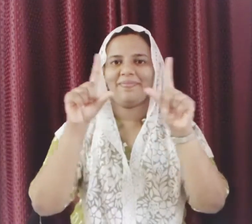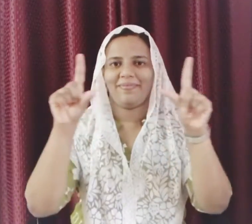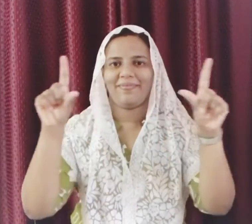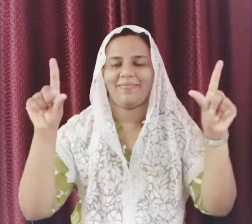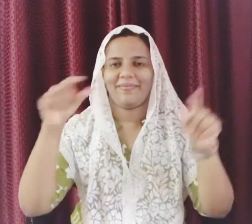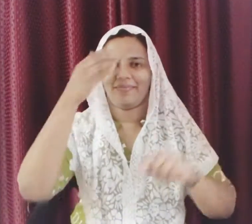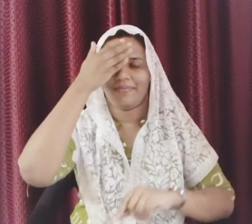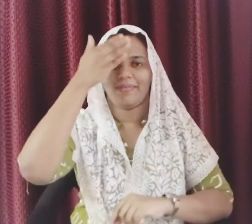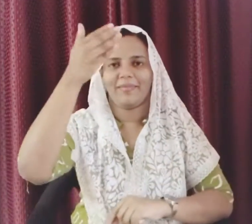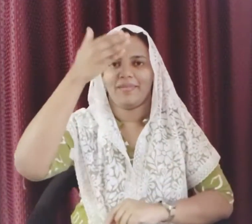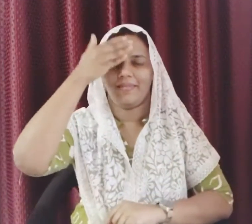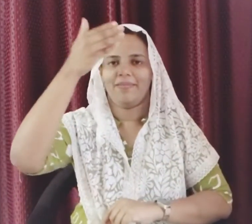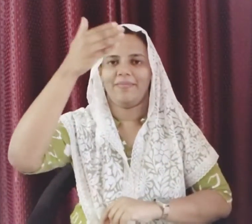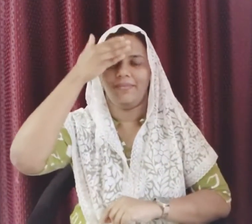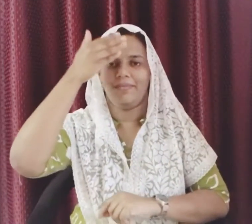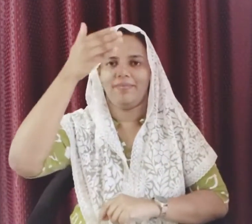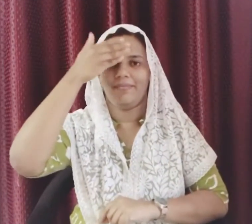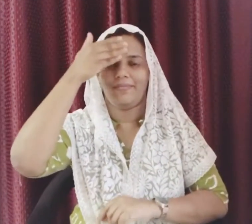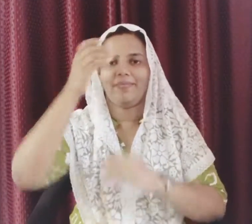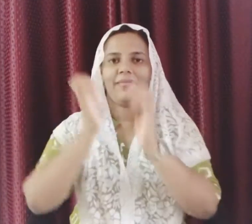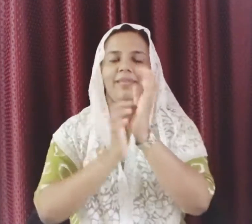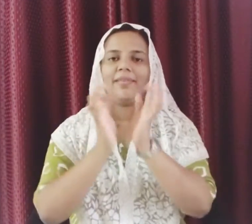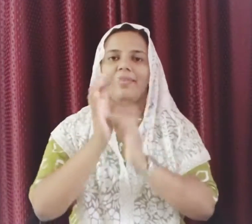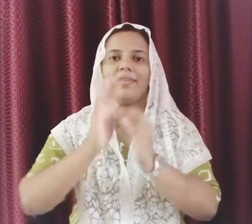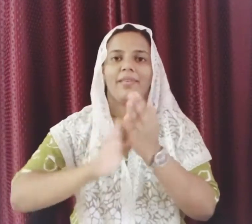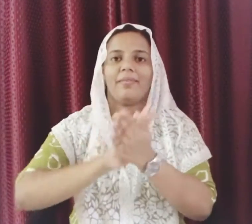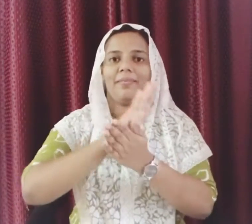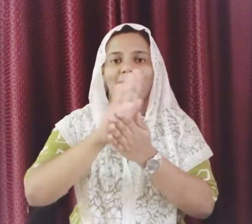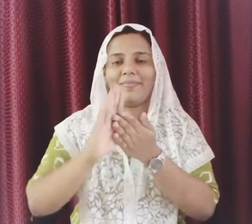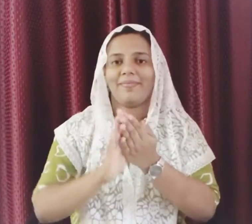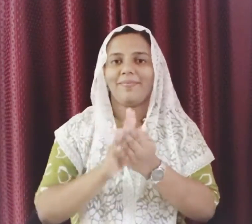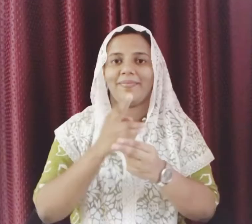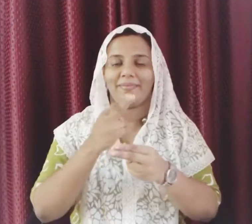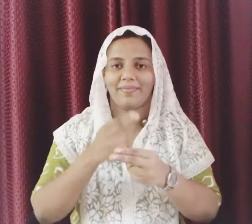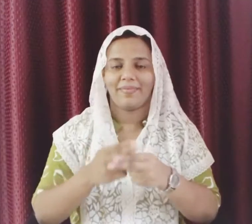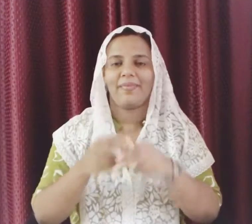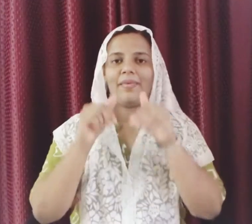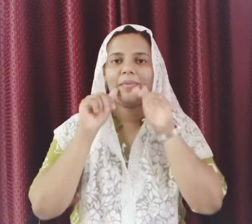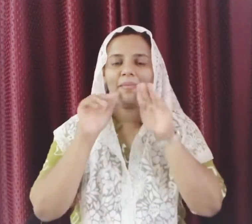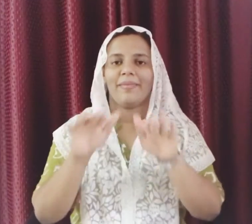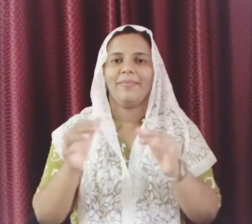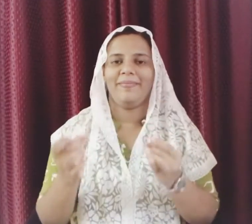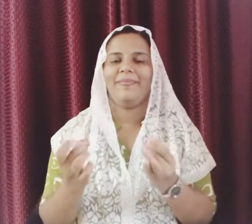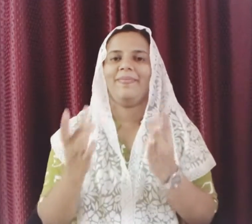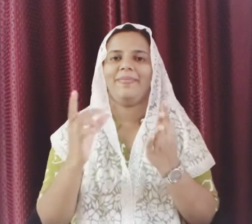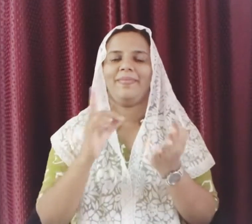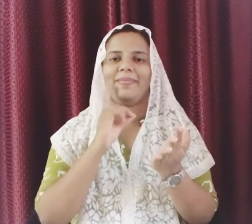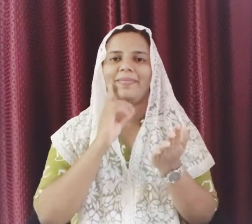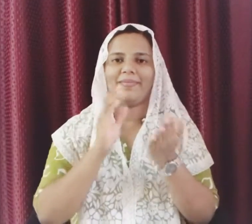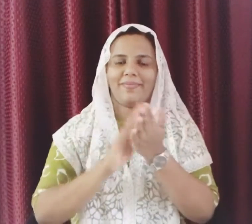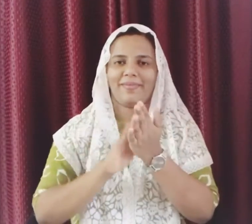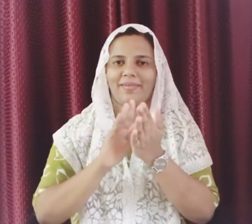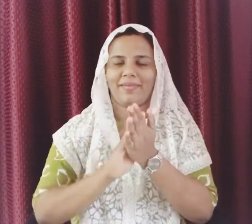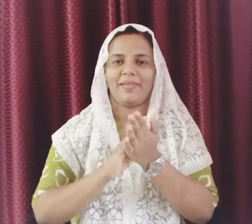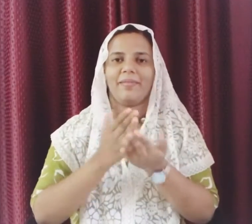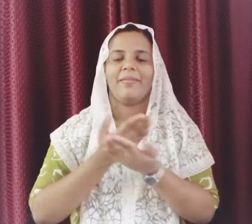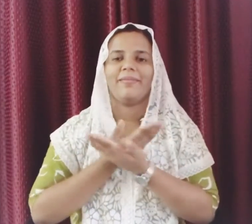പ്രൈസ് ദി ലോർഡ്, ഹല്ലേലൂയ. സ്തോത്രം, സ്തോത്രം, സ്തോത്രം. കർത്താവിൻ്റെ അതിപരിശുദ്ധമായ തിരുനാമം ഈ അനുഗ്രഹിക്കപ്പെട്ട പ്രഭാതത്തിൽ